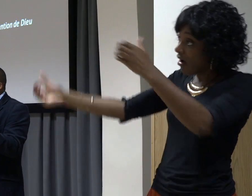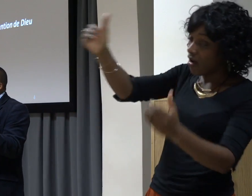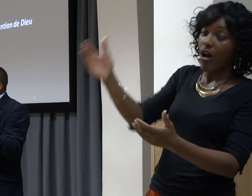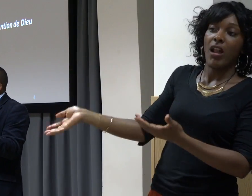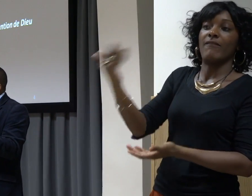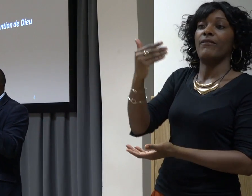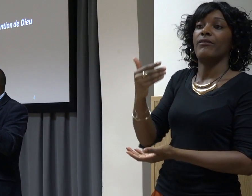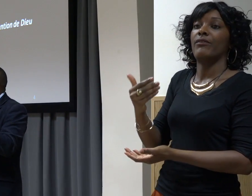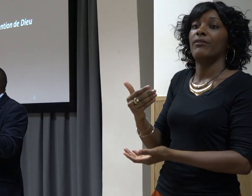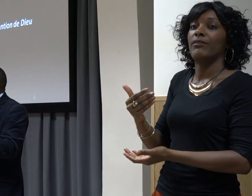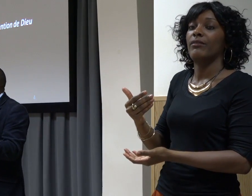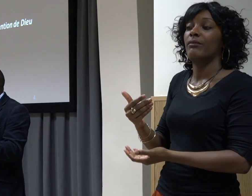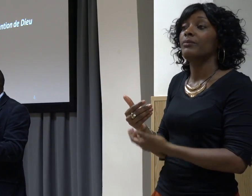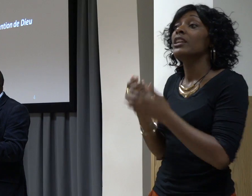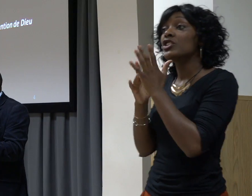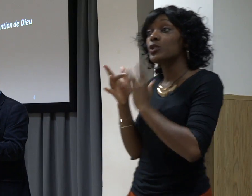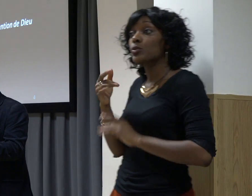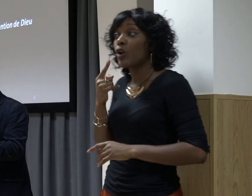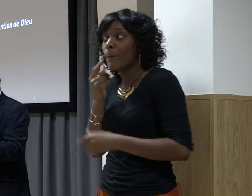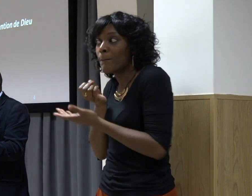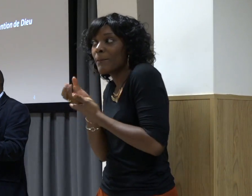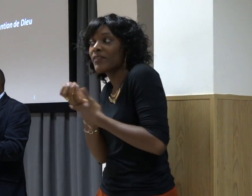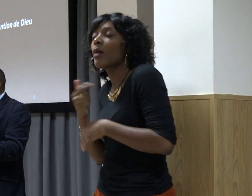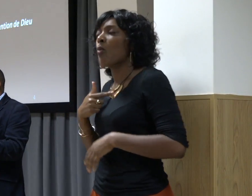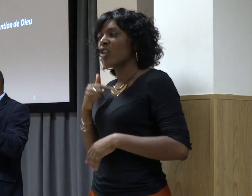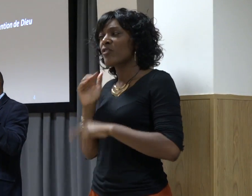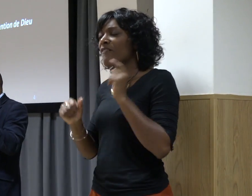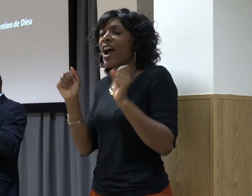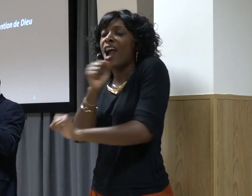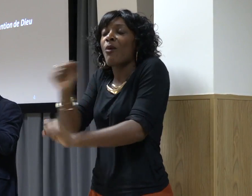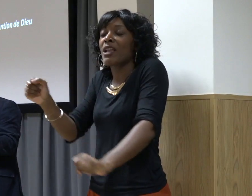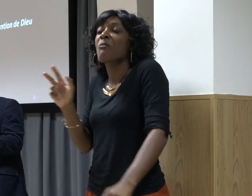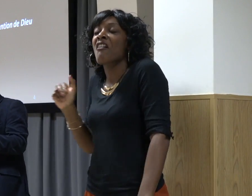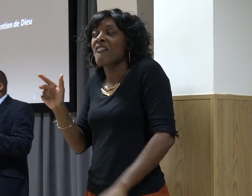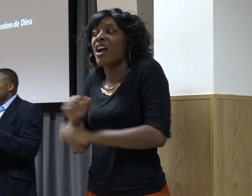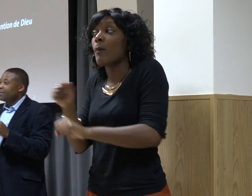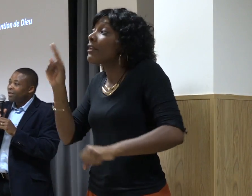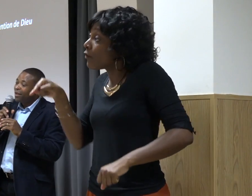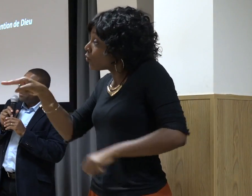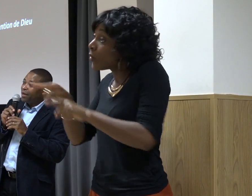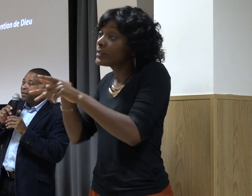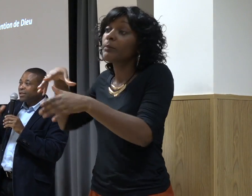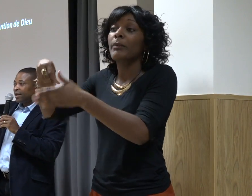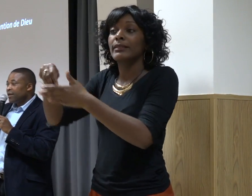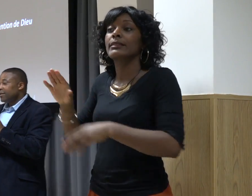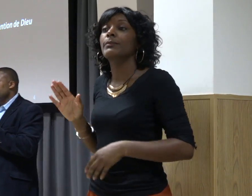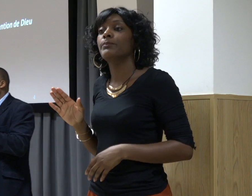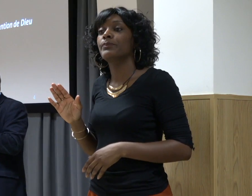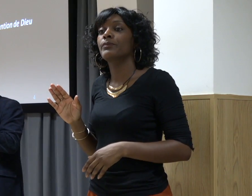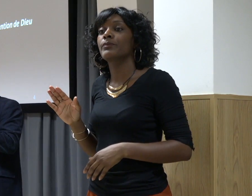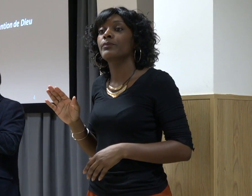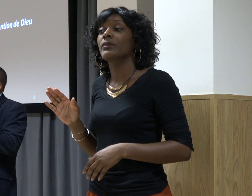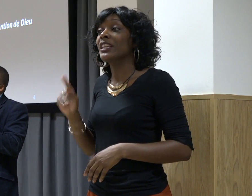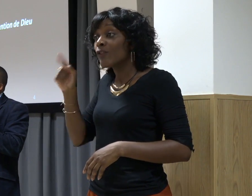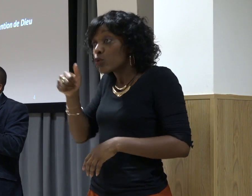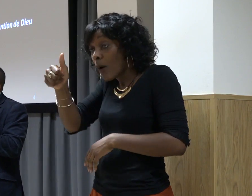Jésus est en train de leur dire, je vais faire quelque chose de merveilleux, je vais faire quelque chose d'exceptionnel, mais avant cela, je veux que